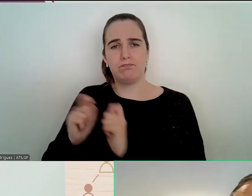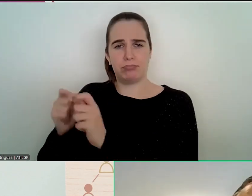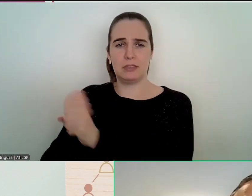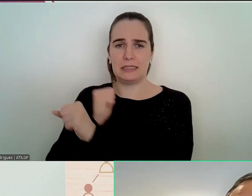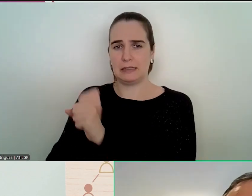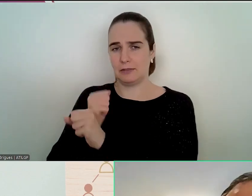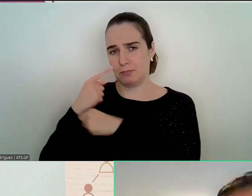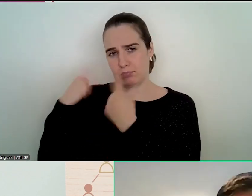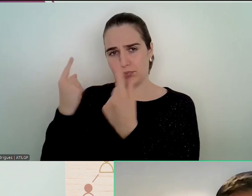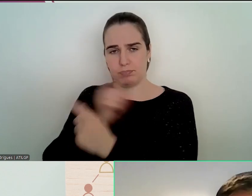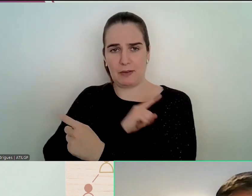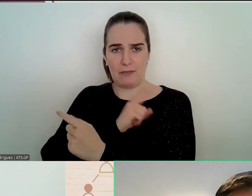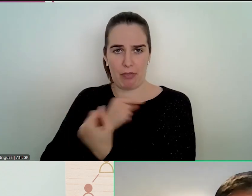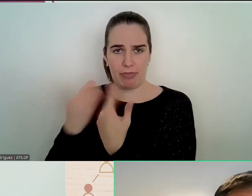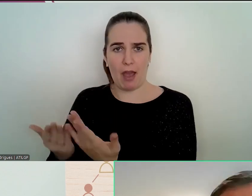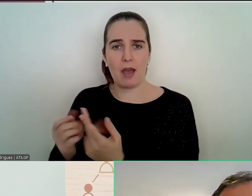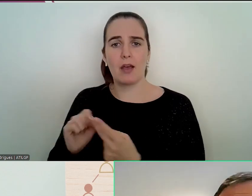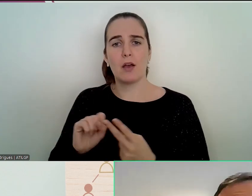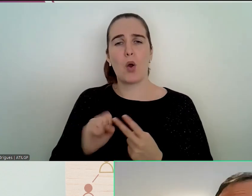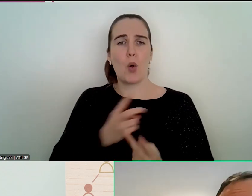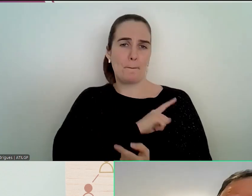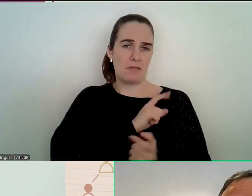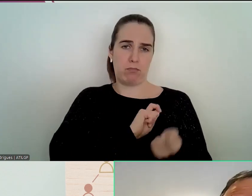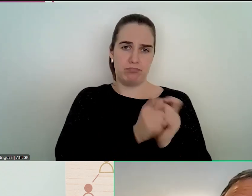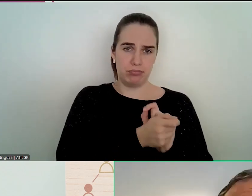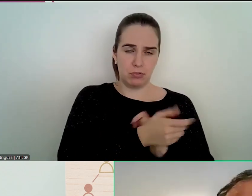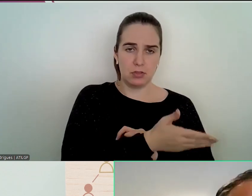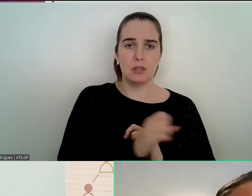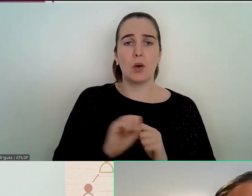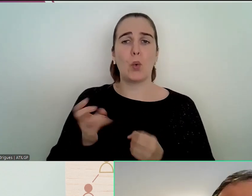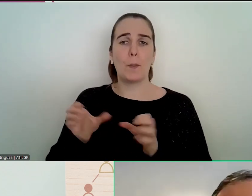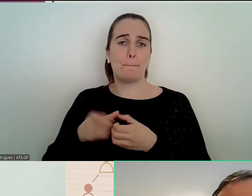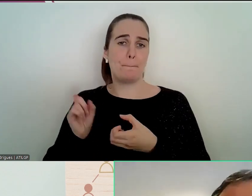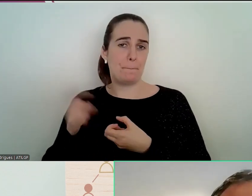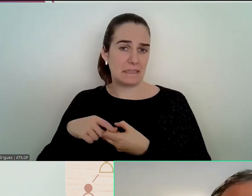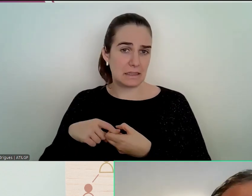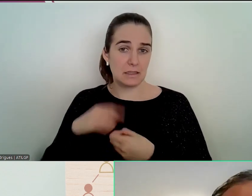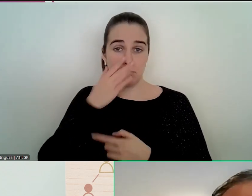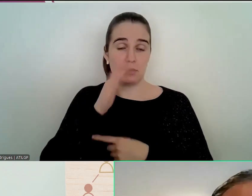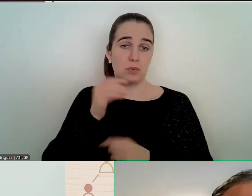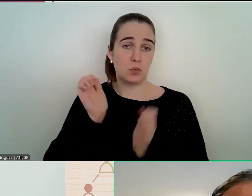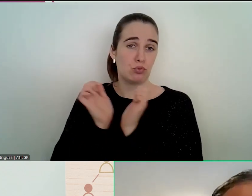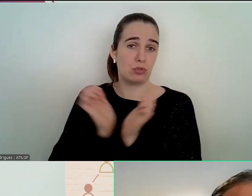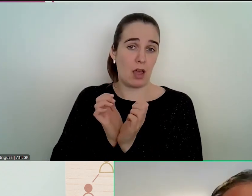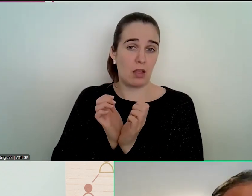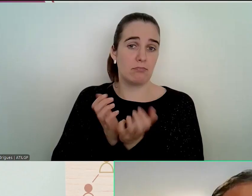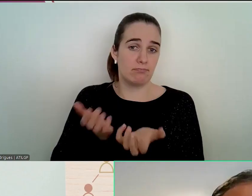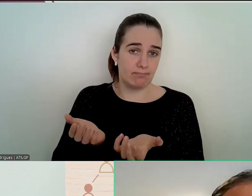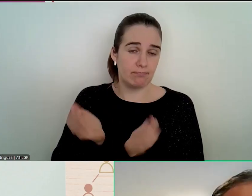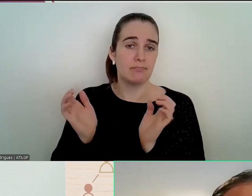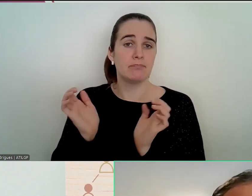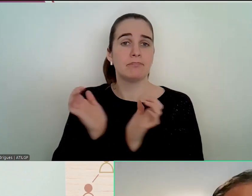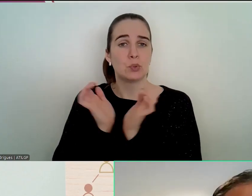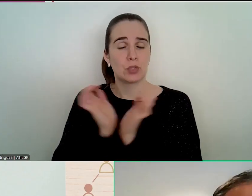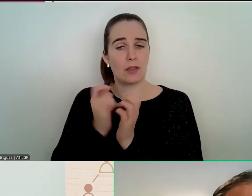seja através da privatização de muitos serviços públicos, seja através até da parceria, por exemplo, na área da segurança social, da